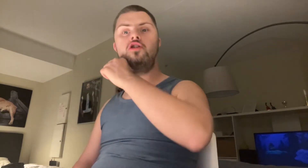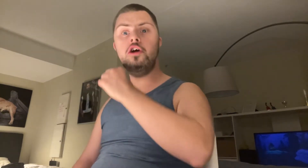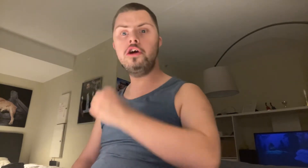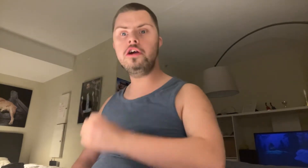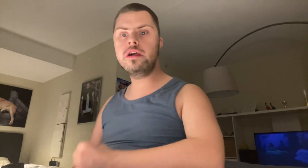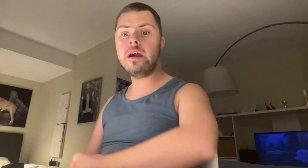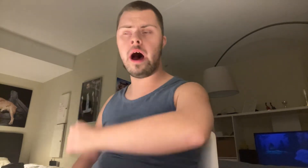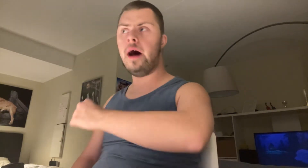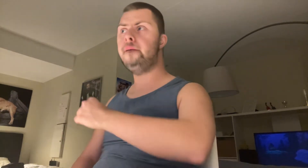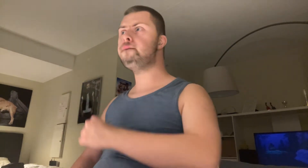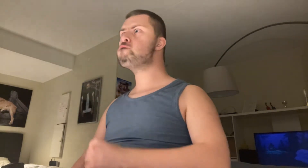nya,